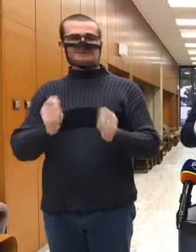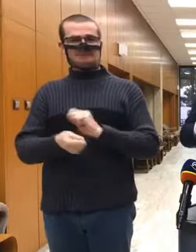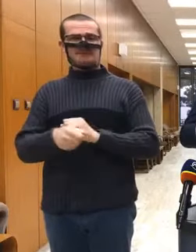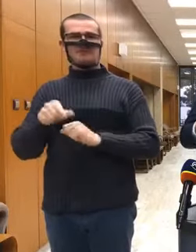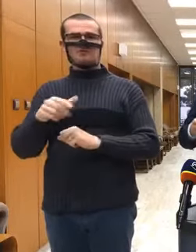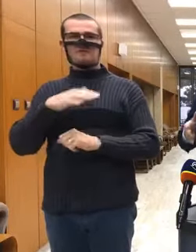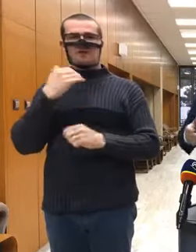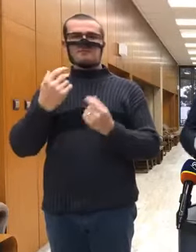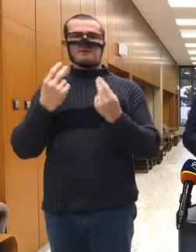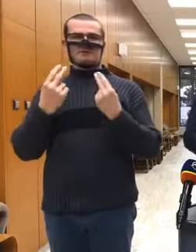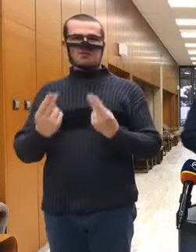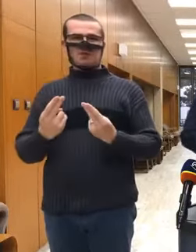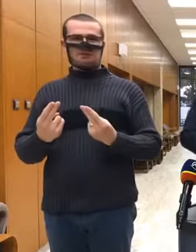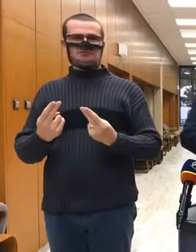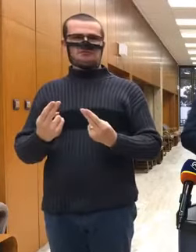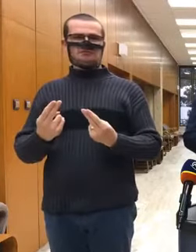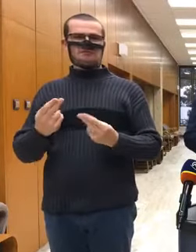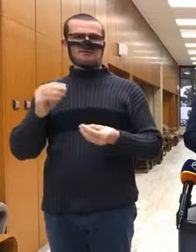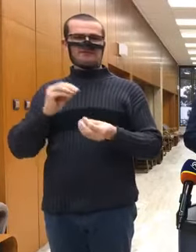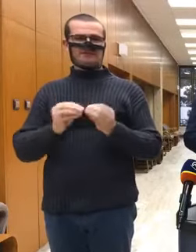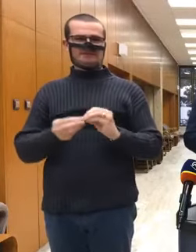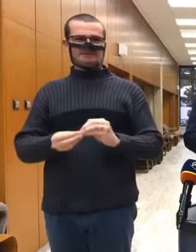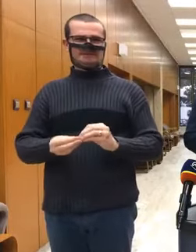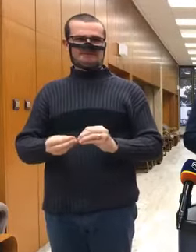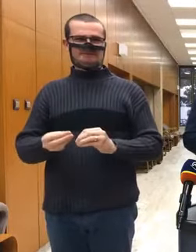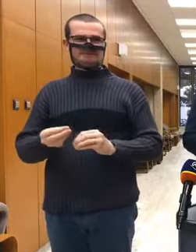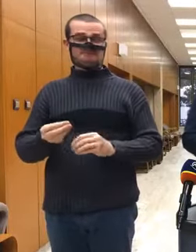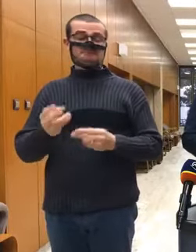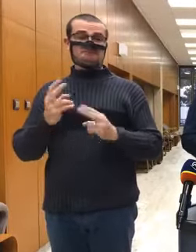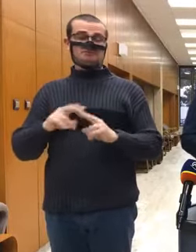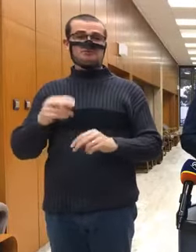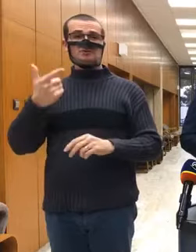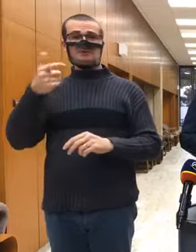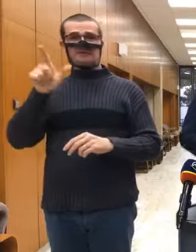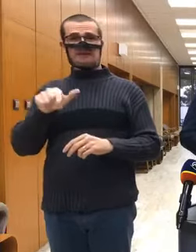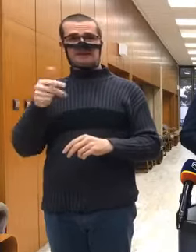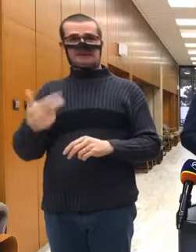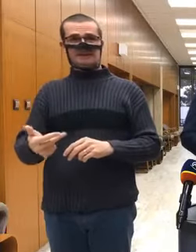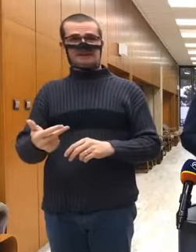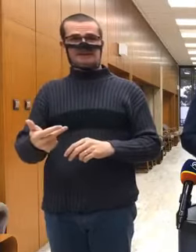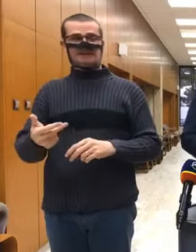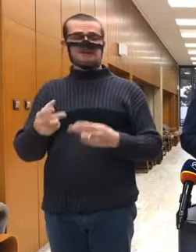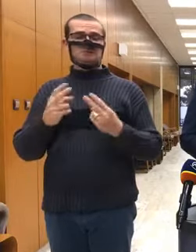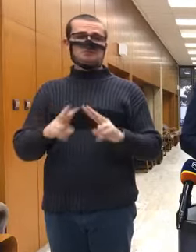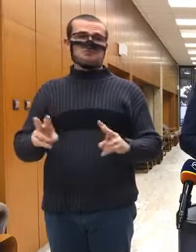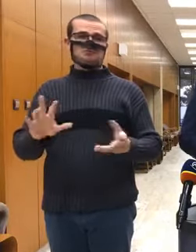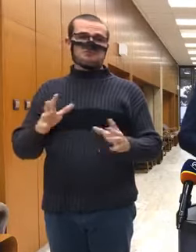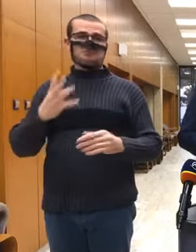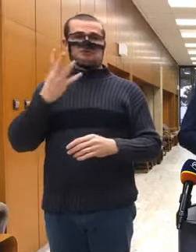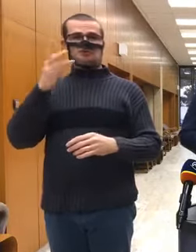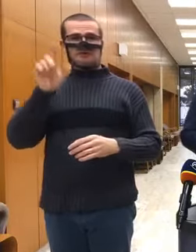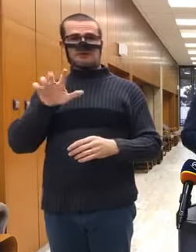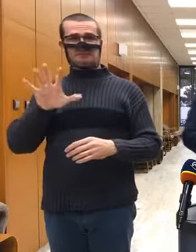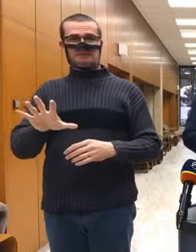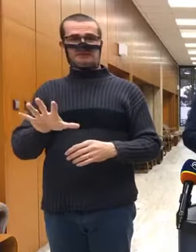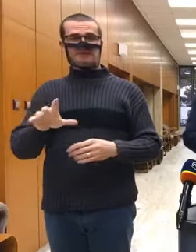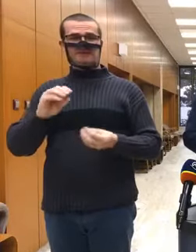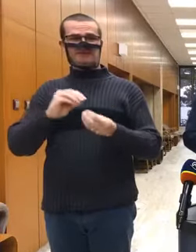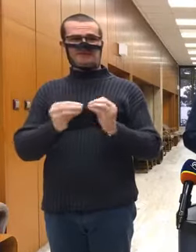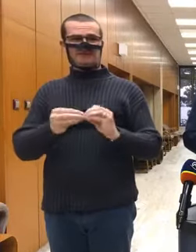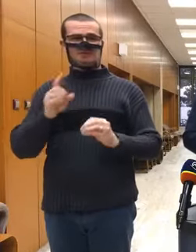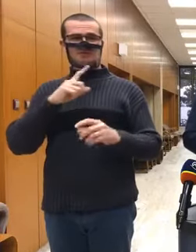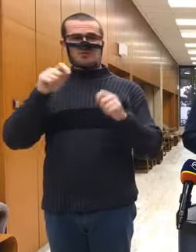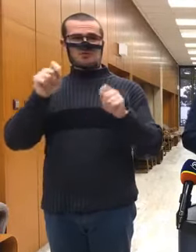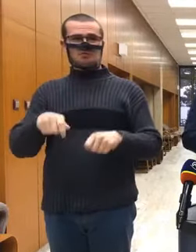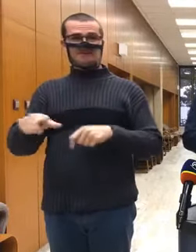veľmi dôležité veci. Možno 2/3, možno 4/5 vecí, o ktorých rozhodujeme